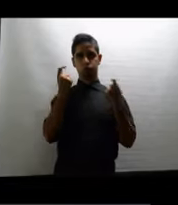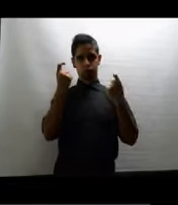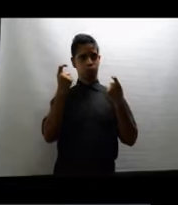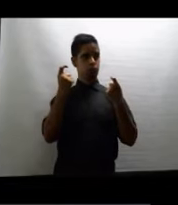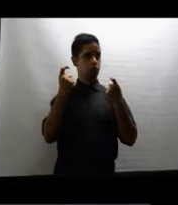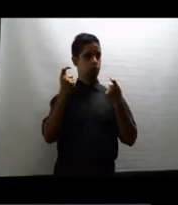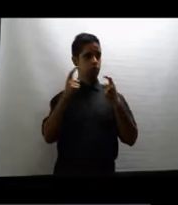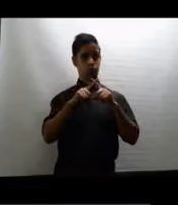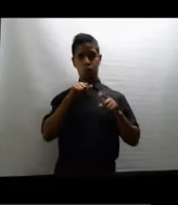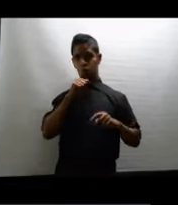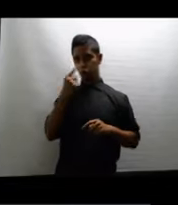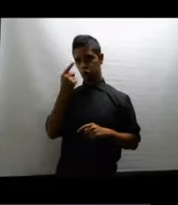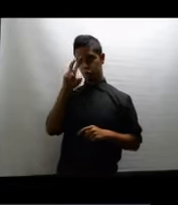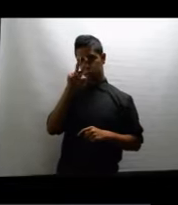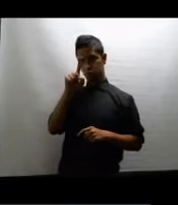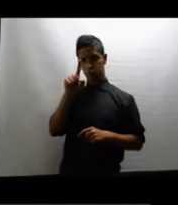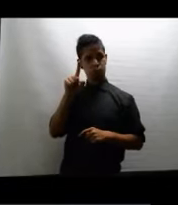tan solo por los 21,